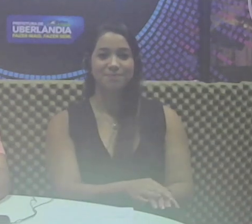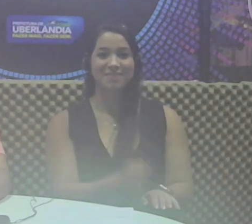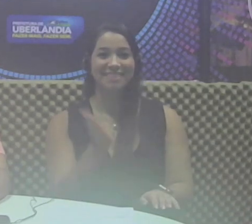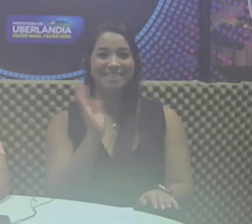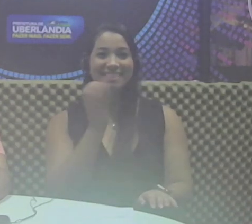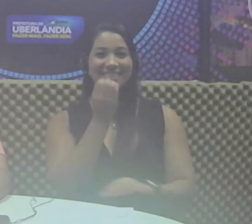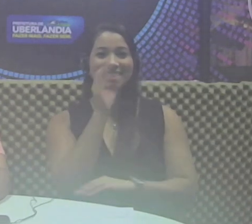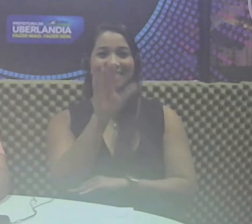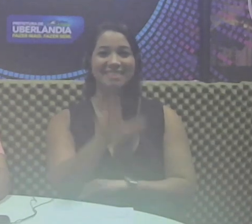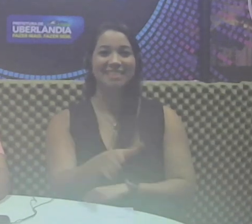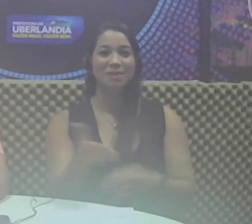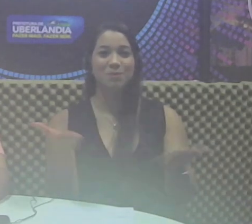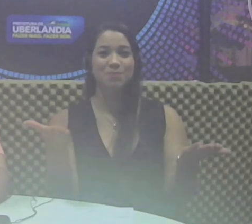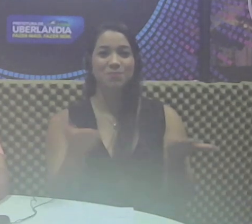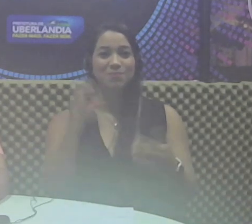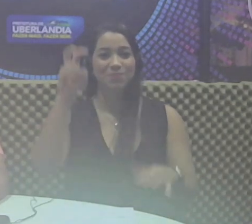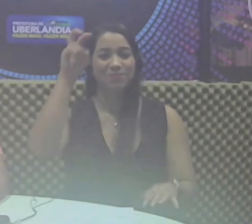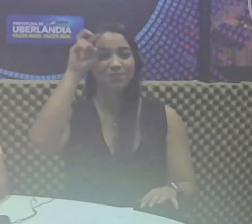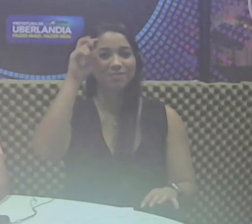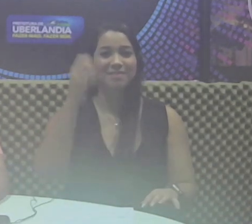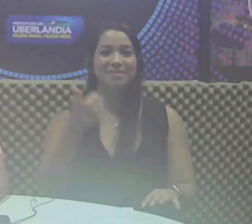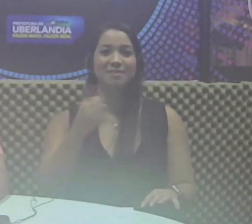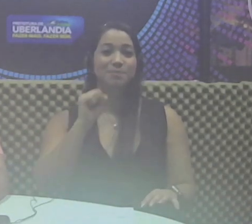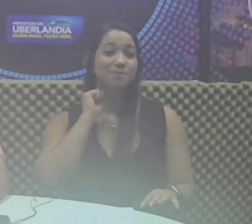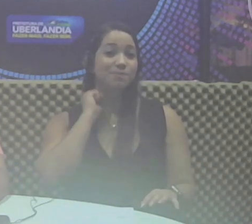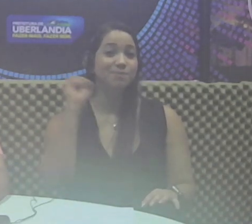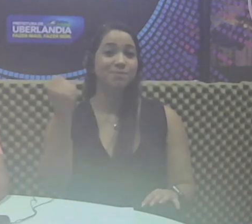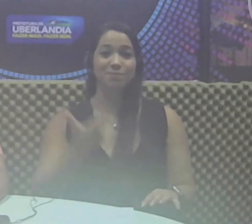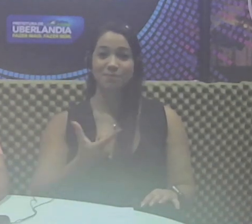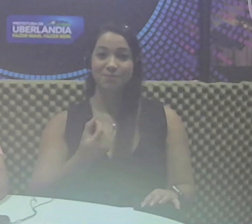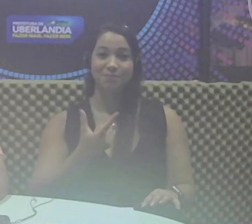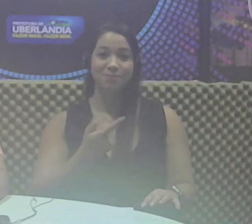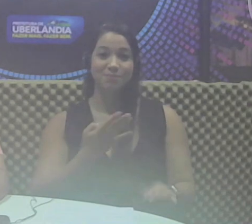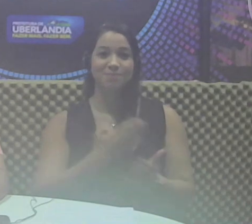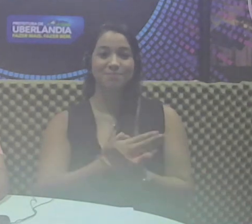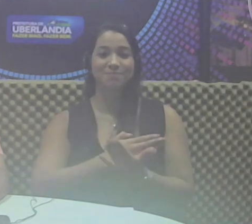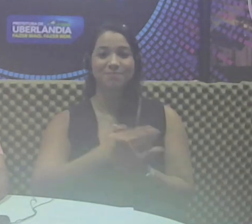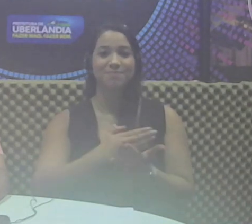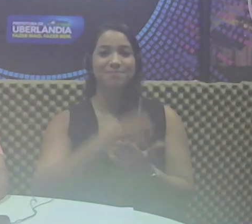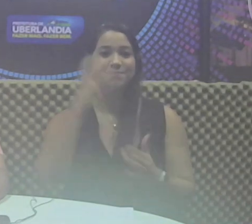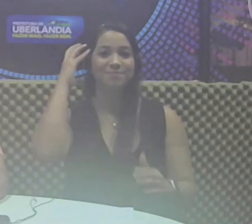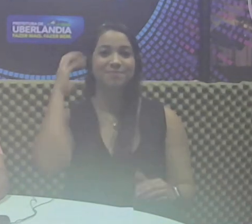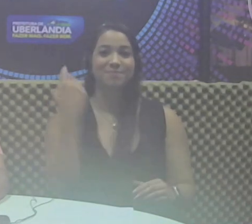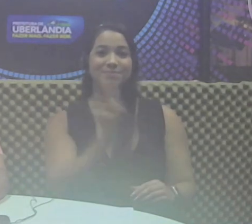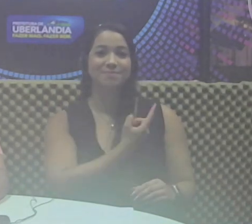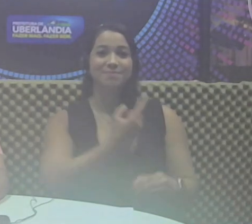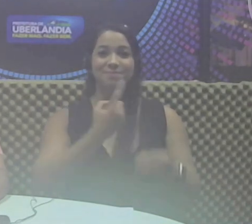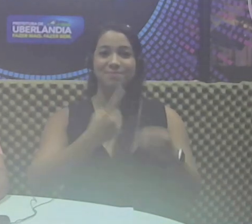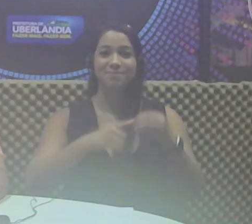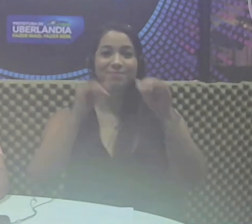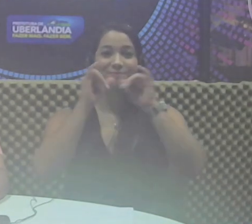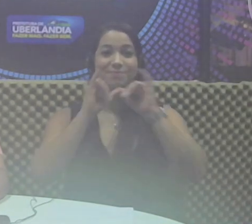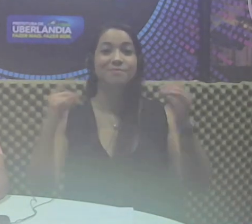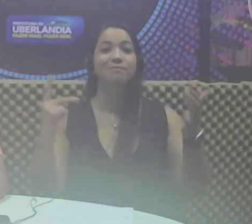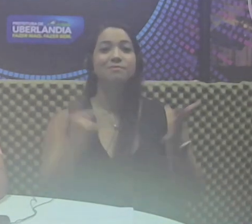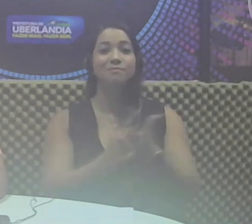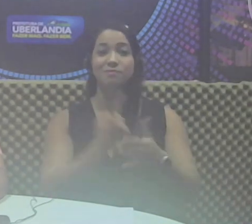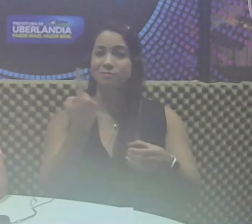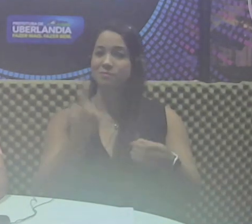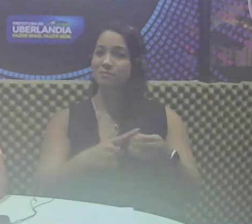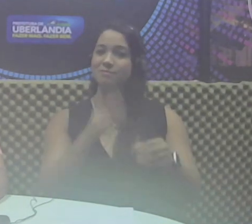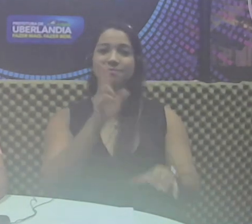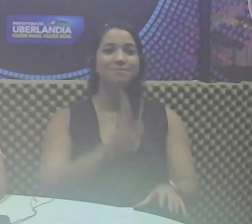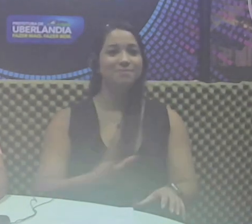Olá, boa tarde. Hoje é quinta-feira, dia 18 de abril de 2024. Está no ar a Rádio Nossa Cidade com um boletim de notícias sobre o que de